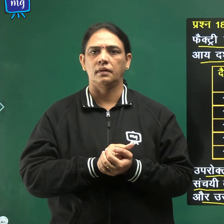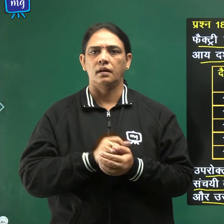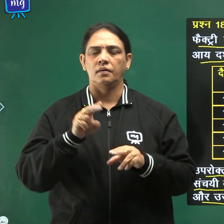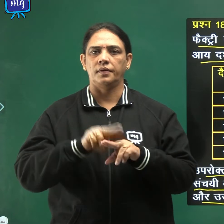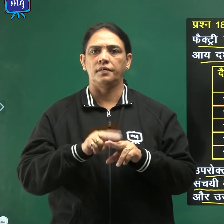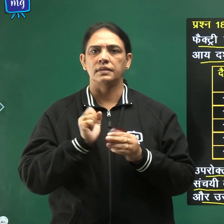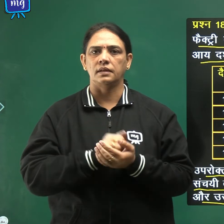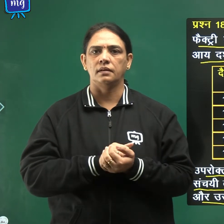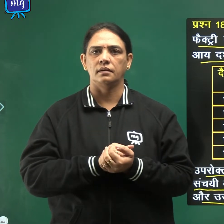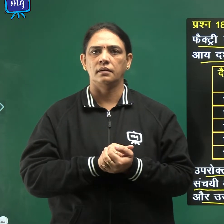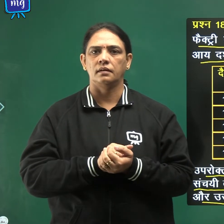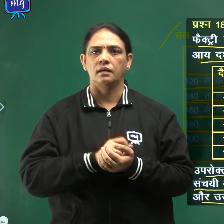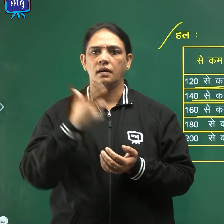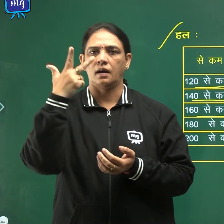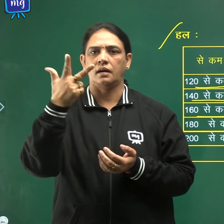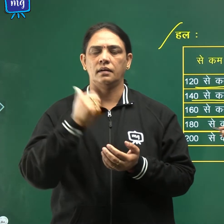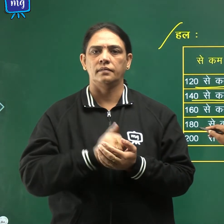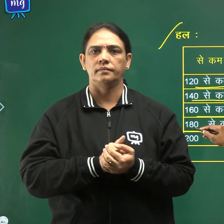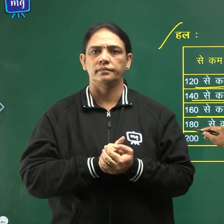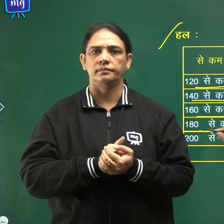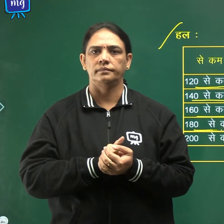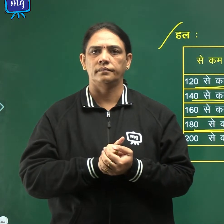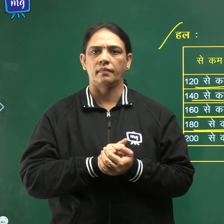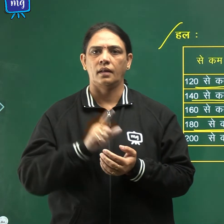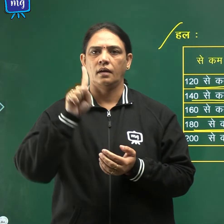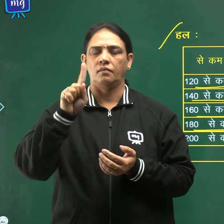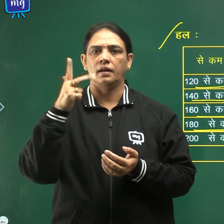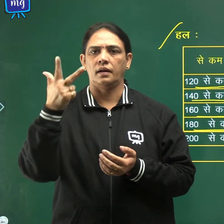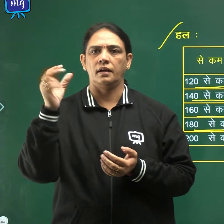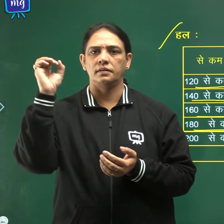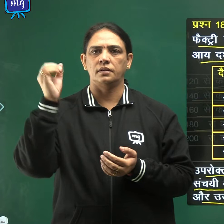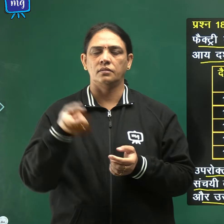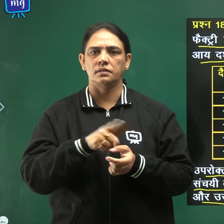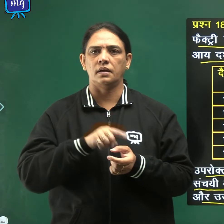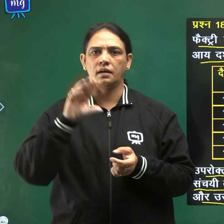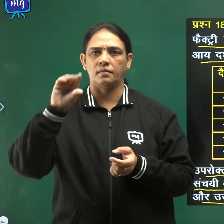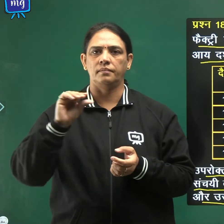बारंबारता 8। 180 से कम